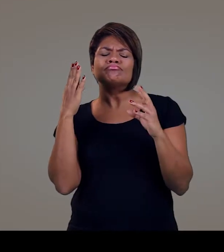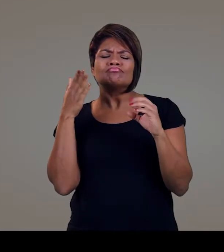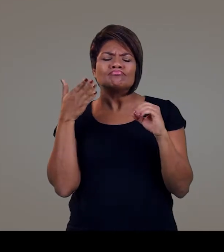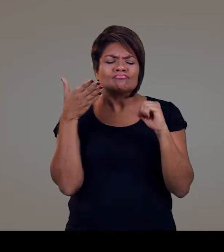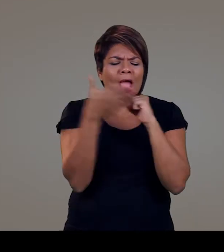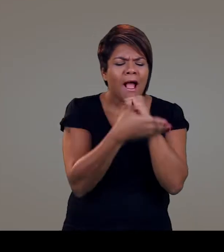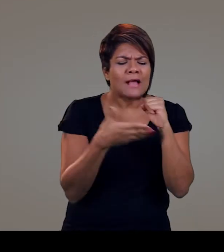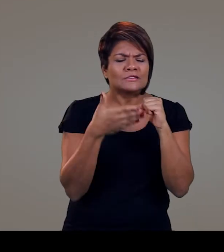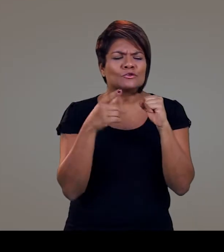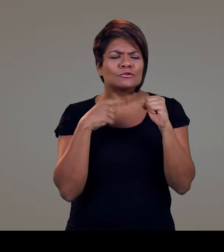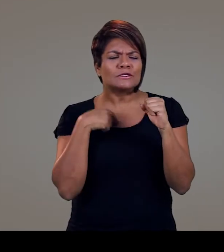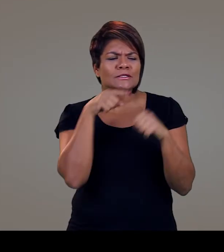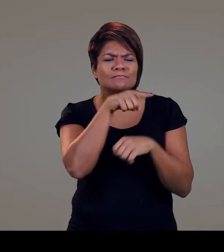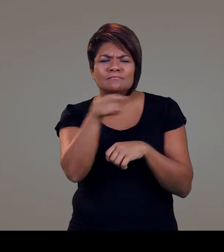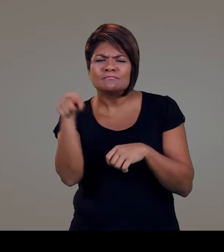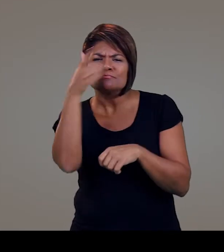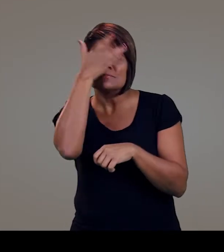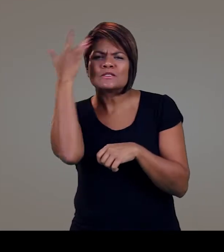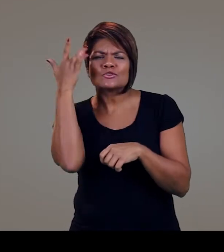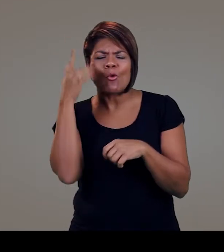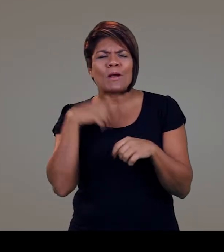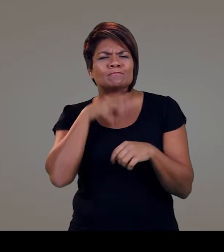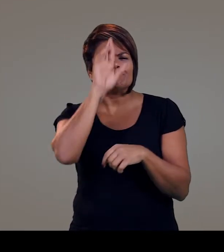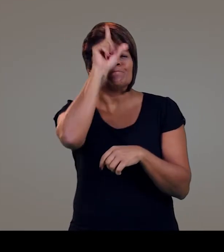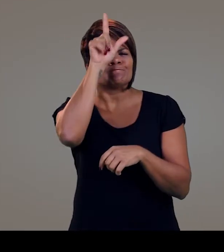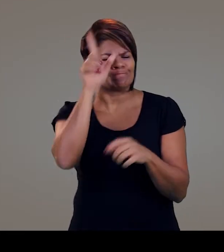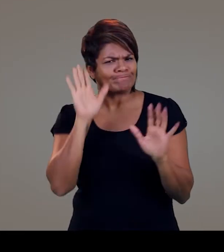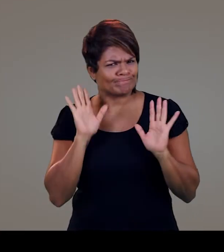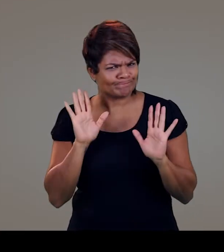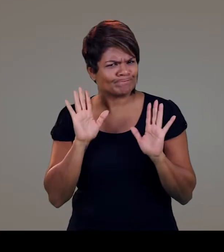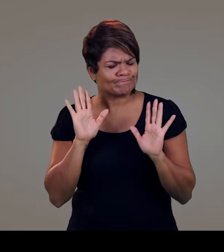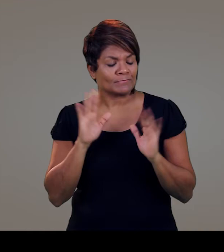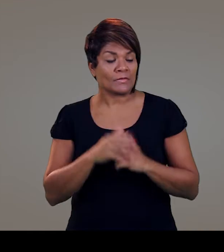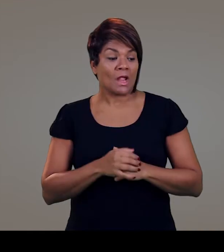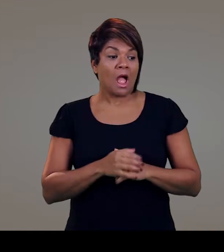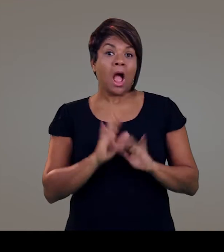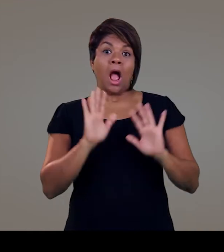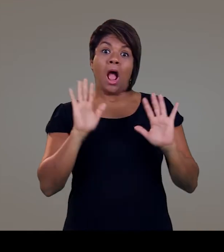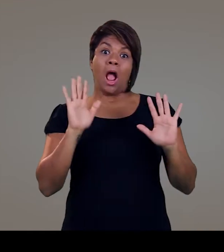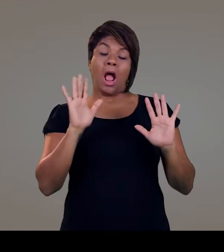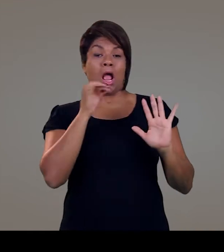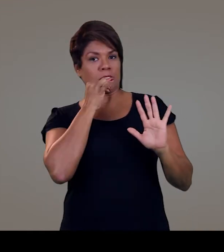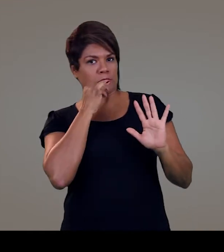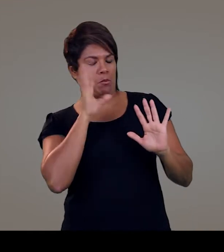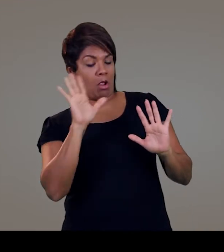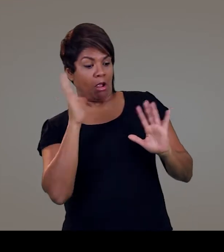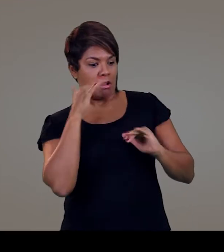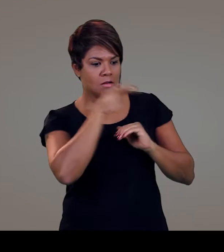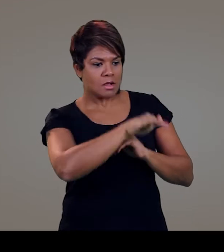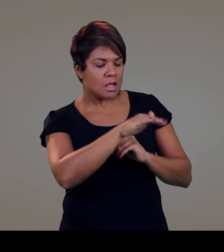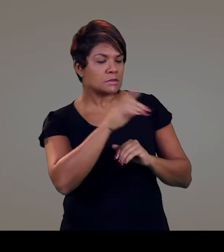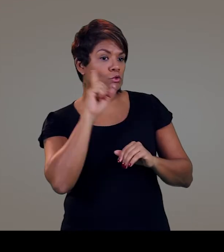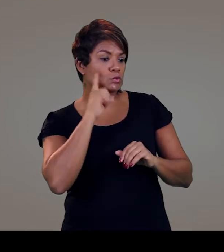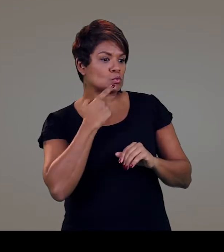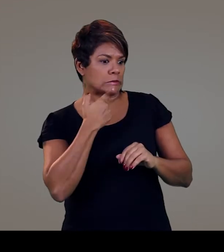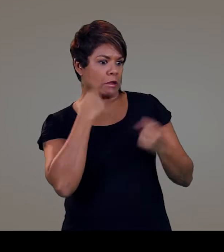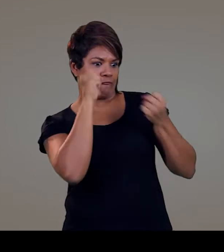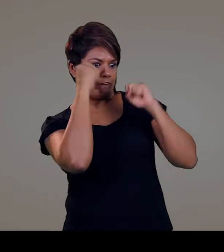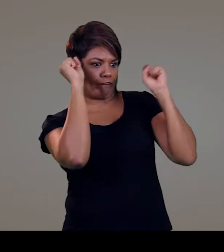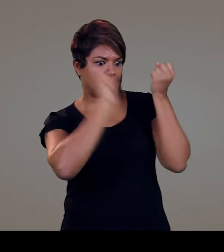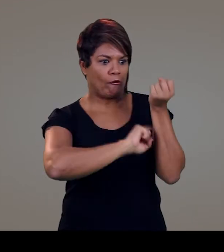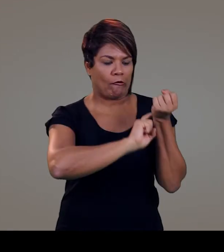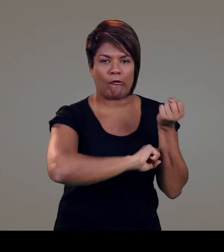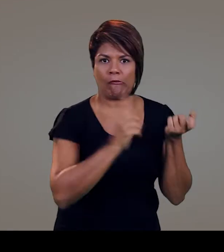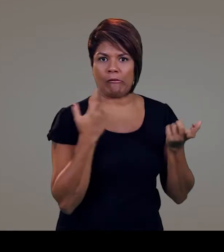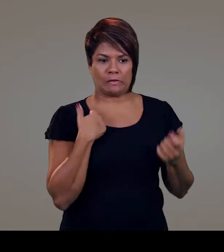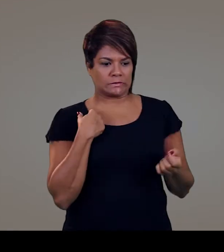assim, a criança surda é nervosa, a criança surda não tem linguagem. Então, se a